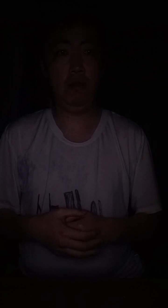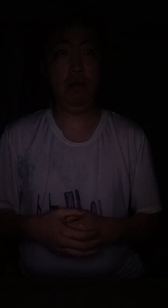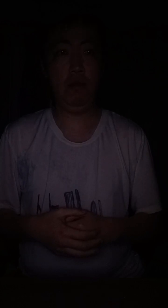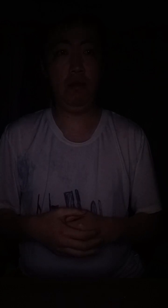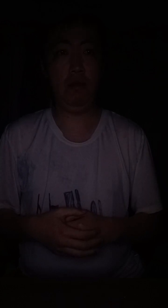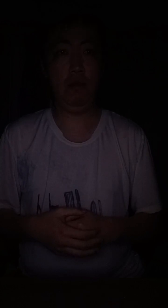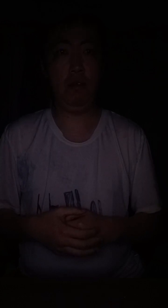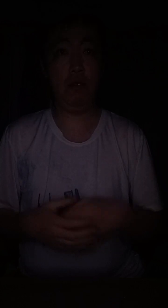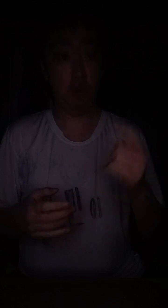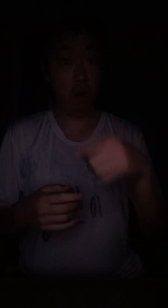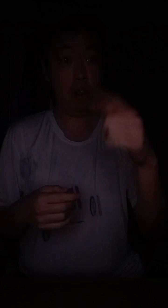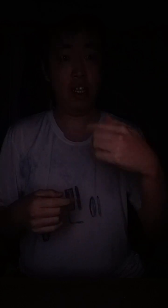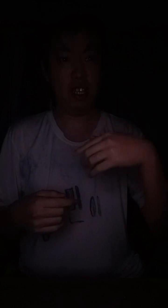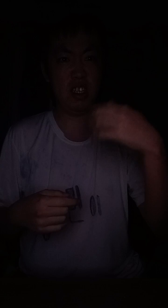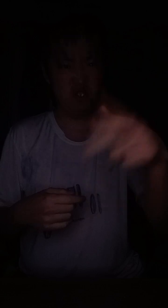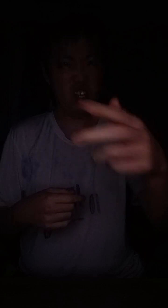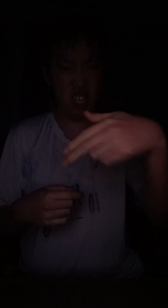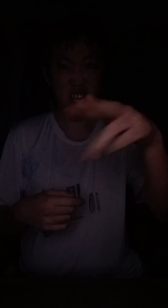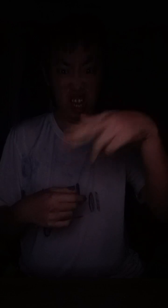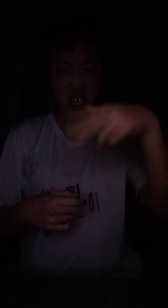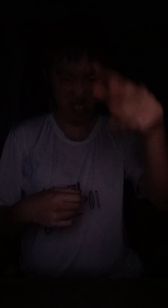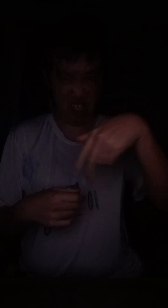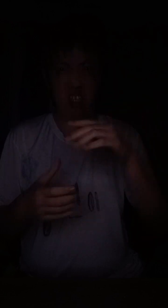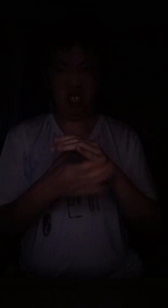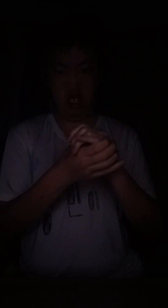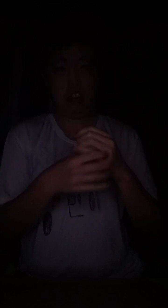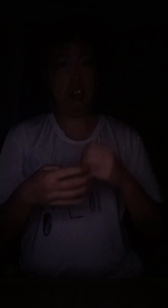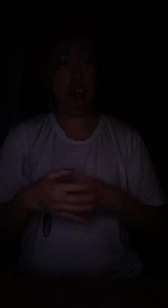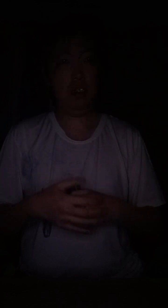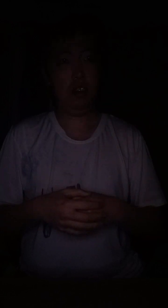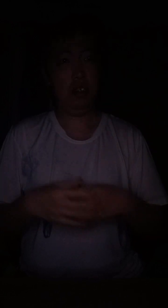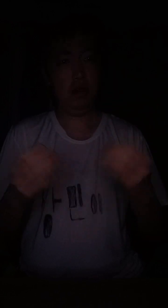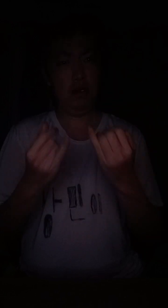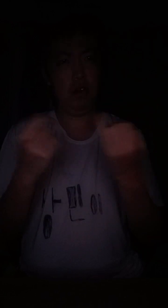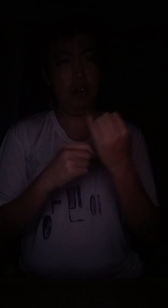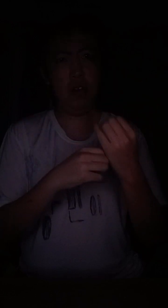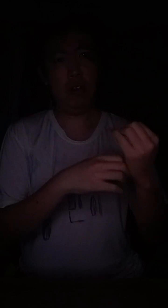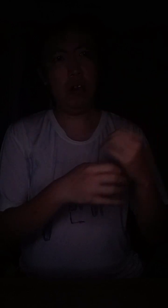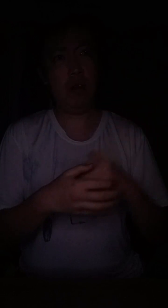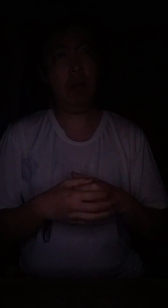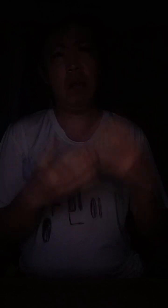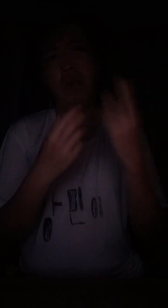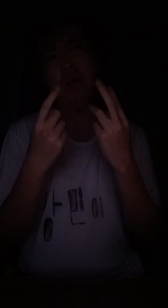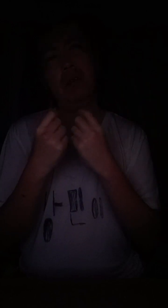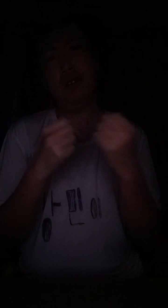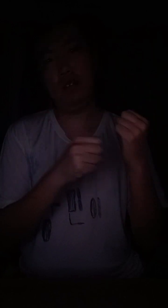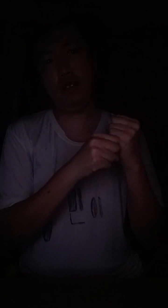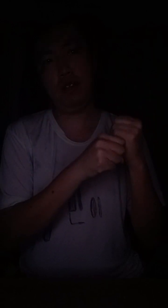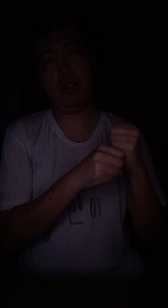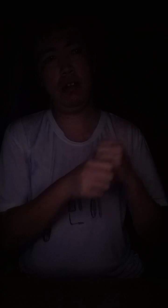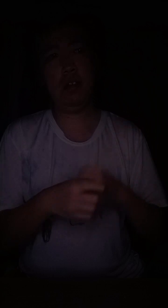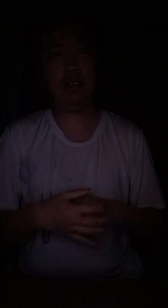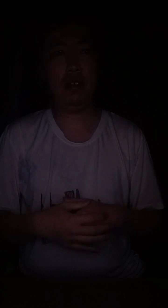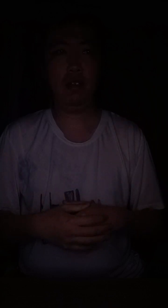너 거기서 왜 나와? 너 일로 와, 자식아. 저는 맨 처음에 미성년자인 줄 알았어요. 멱살 잡고 못 도망가게 한 다음에